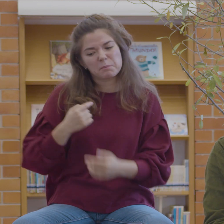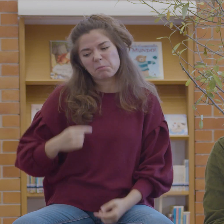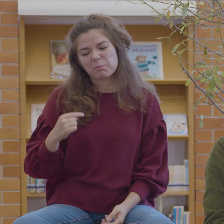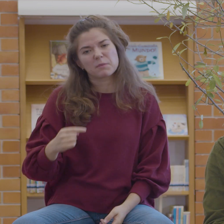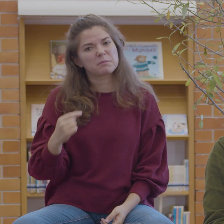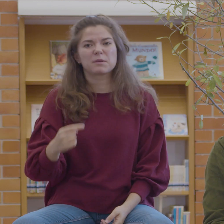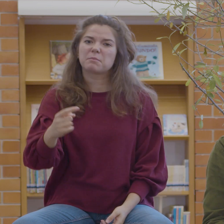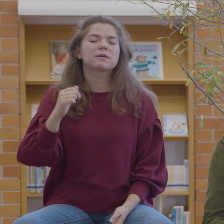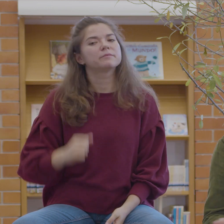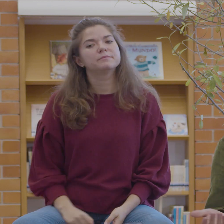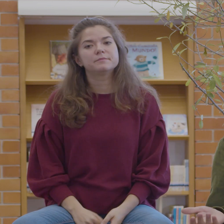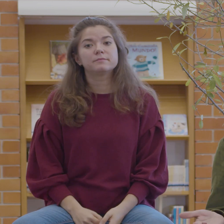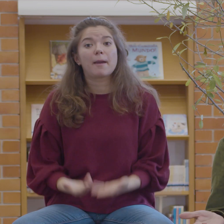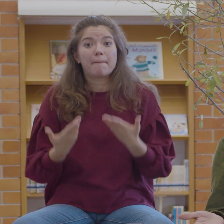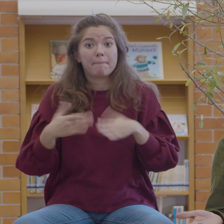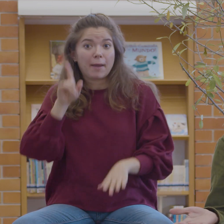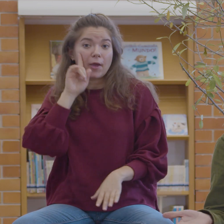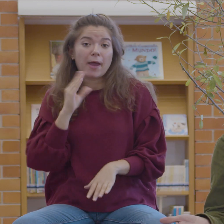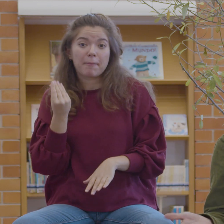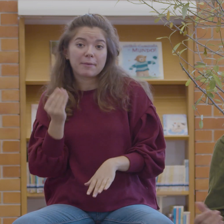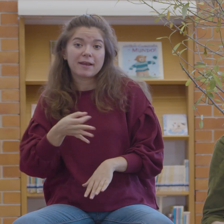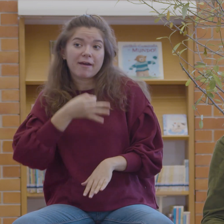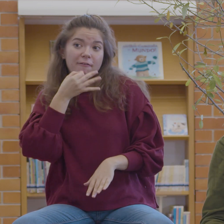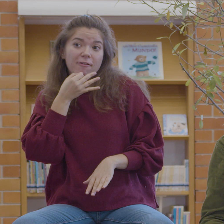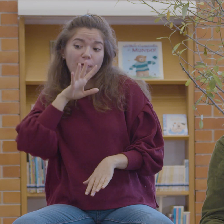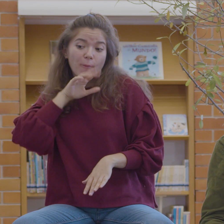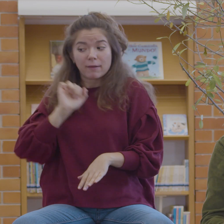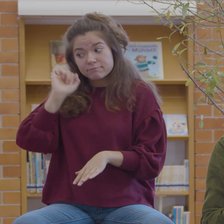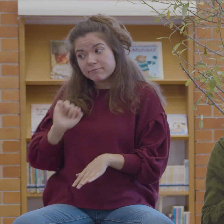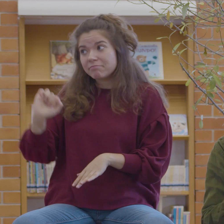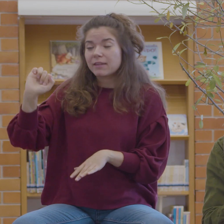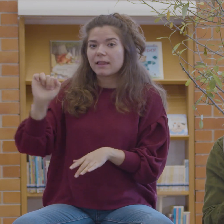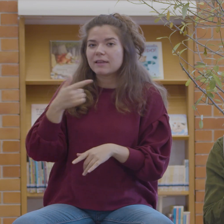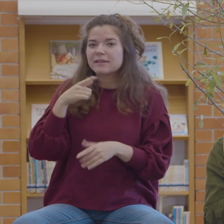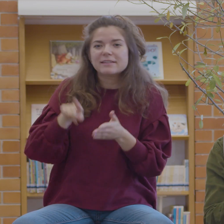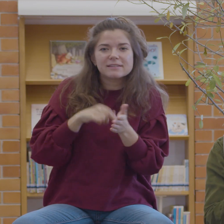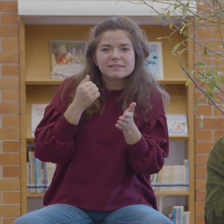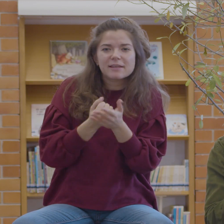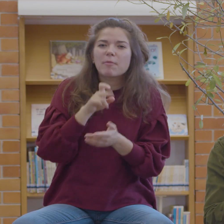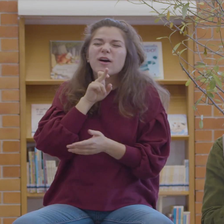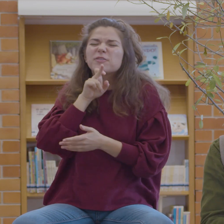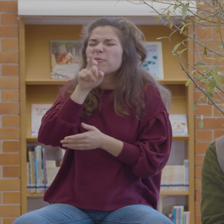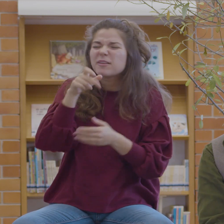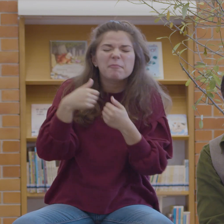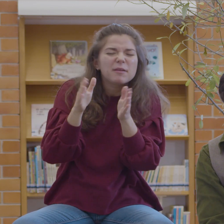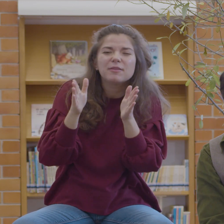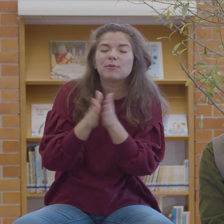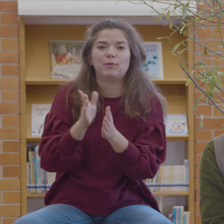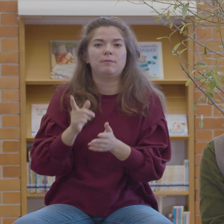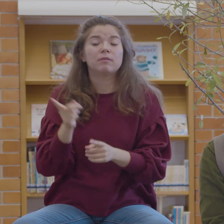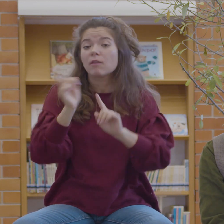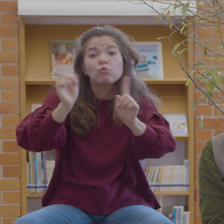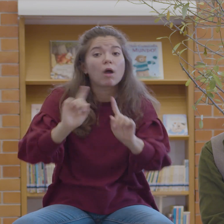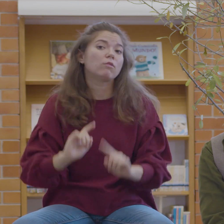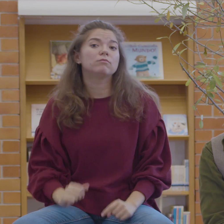coisa. Mas a Mara falava com a sua mãe e tinha sempre uma resposta para tudo.